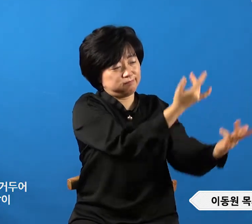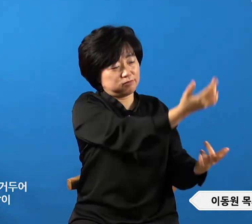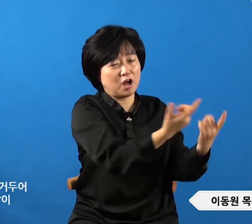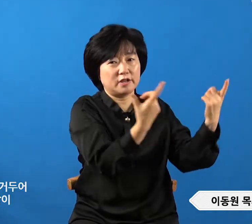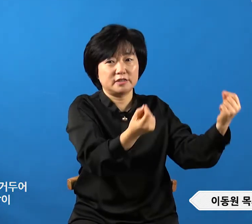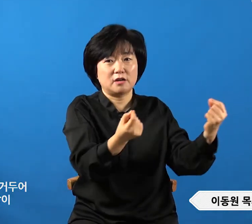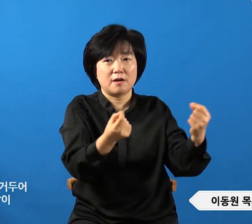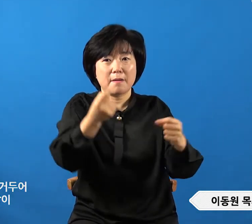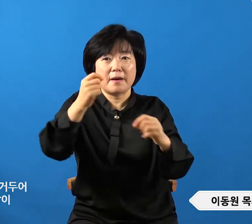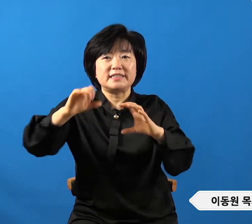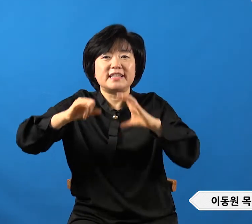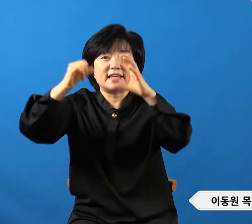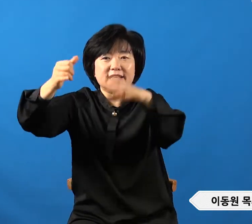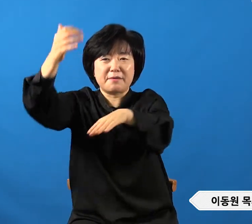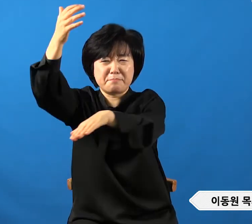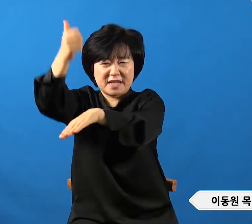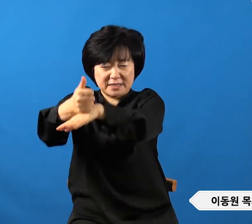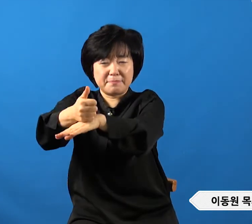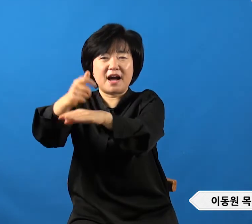끝에도 그러하리라.